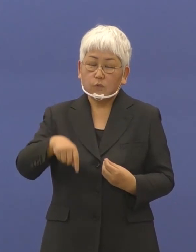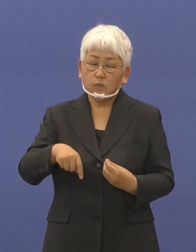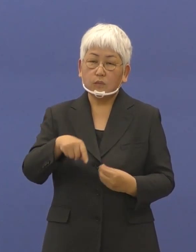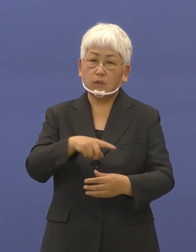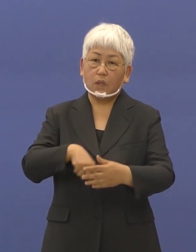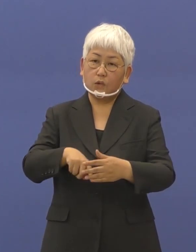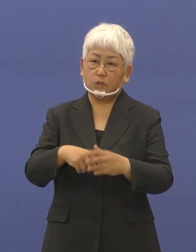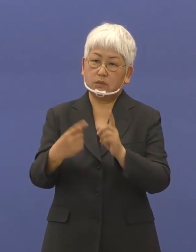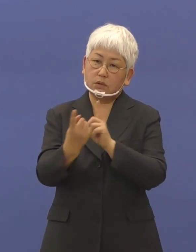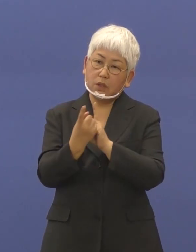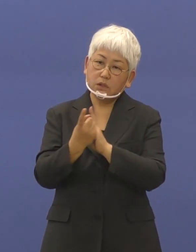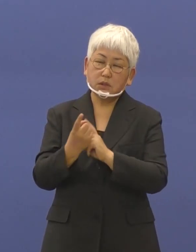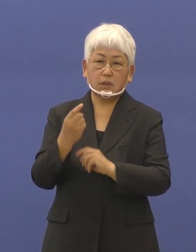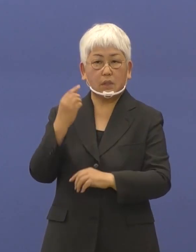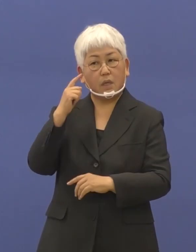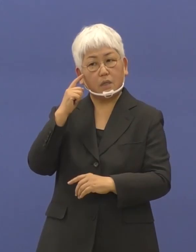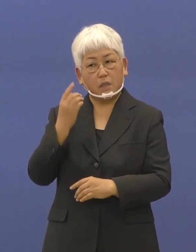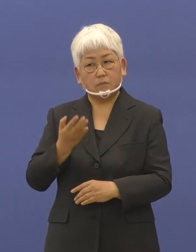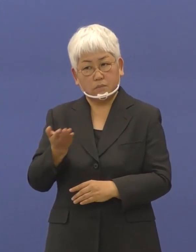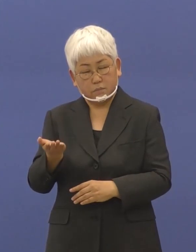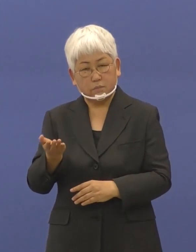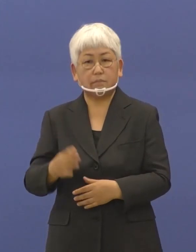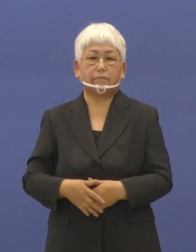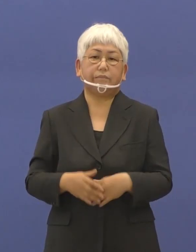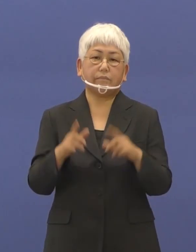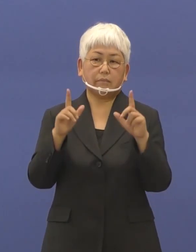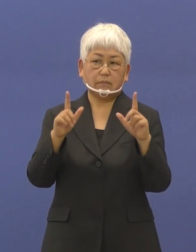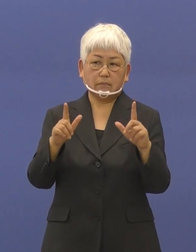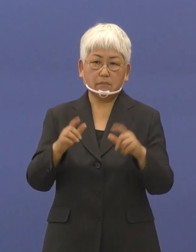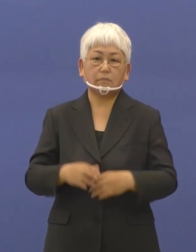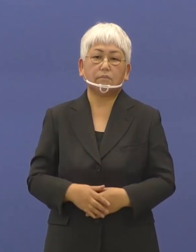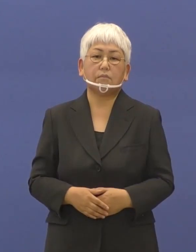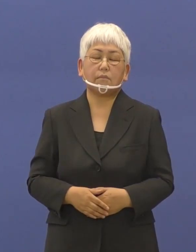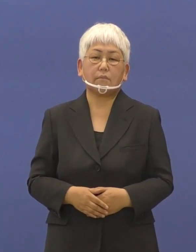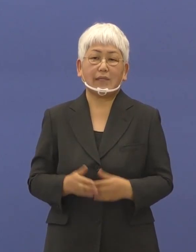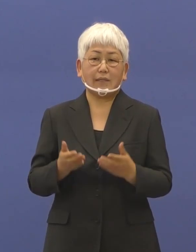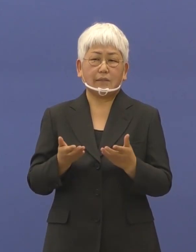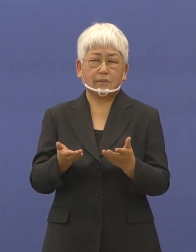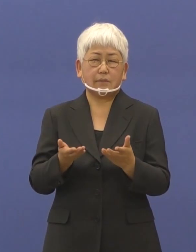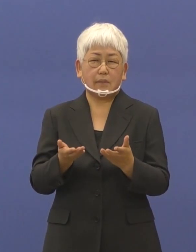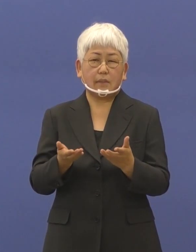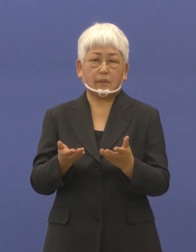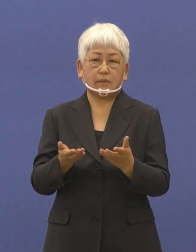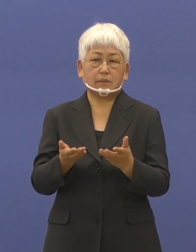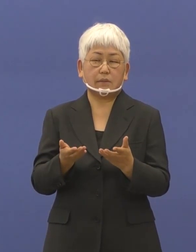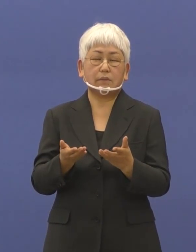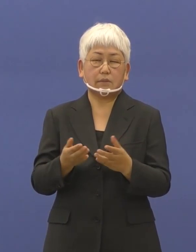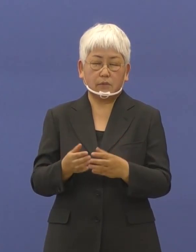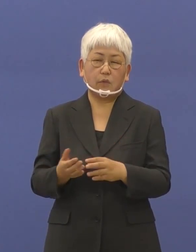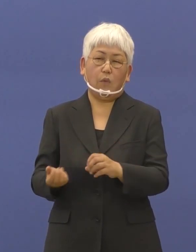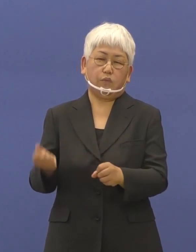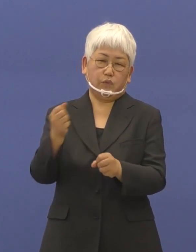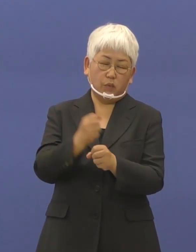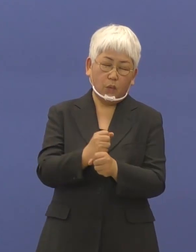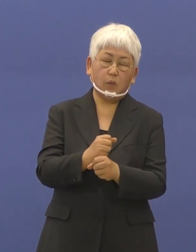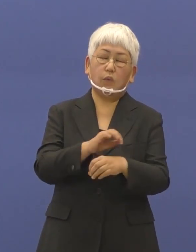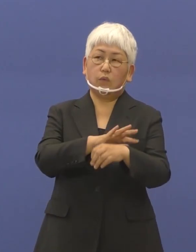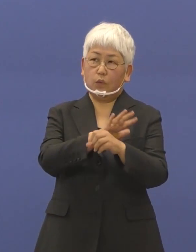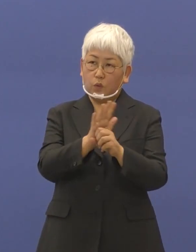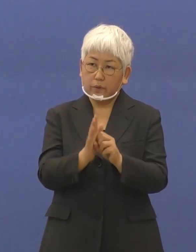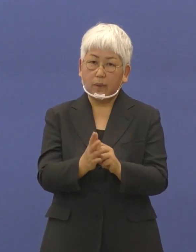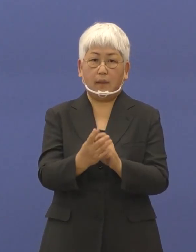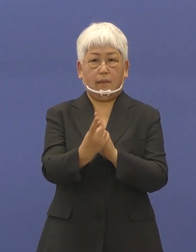教えてください。 東日本大震災からの復興もあとは新型コロナウイルス対策